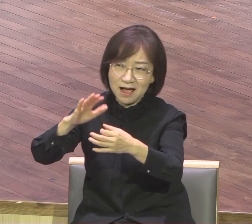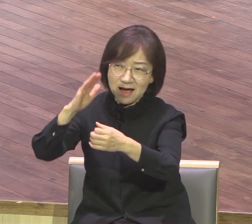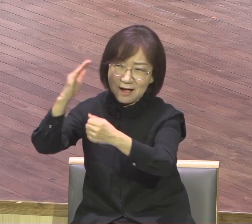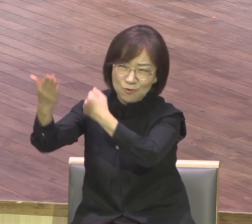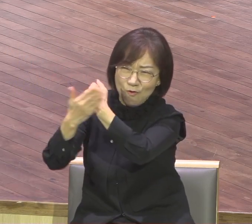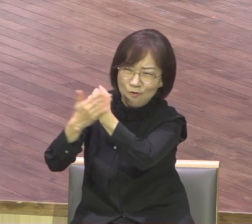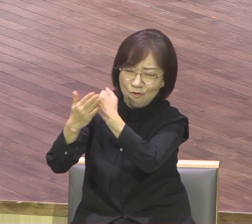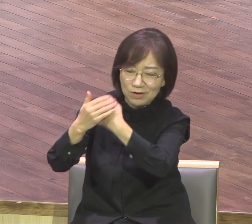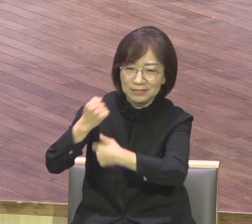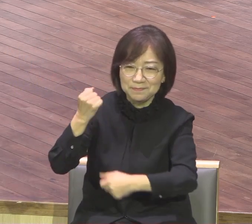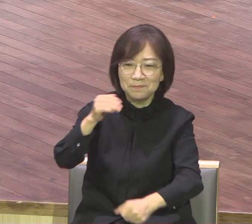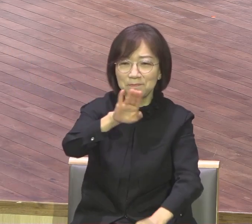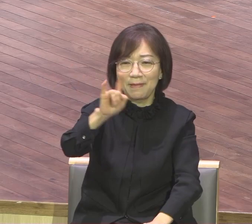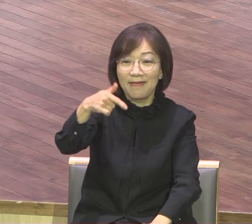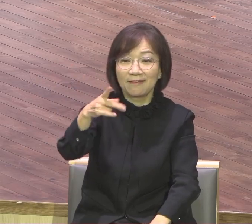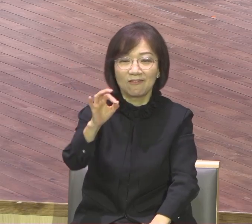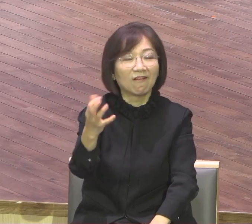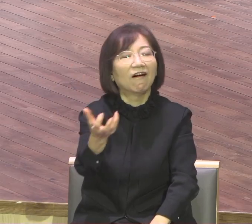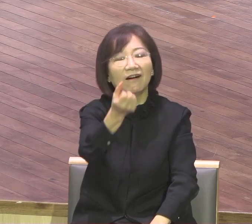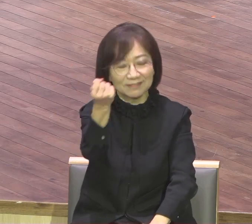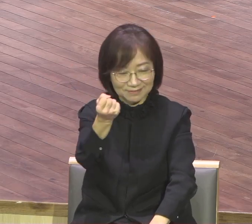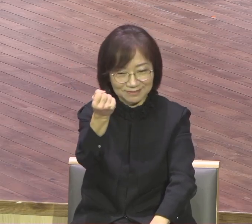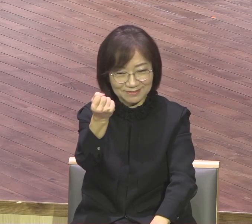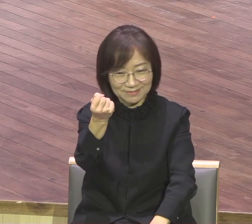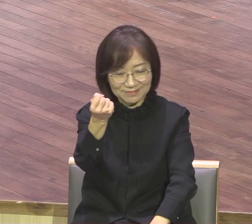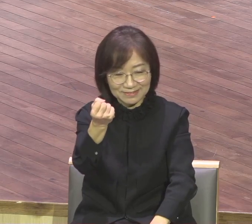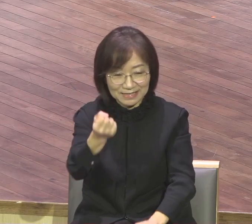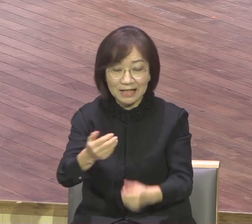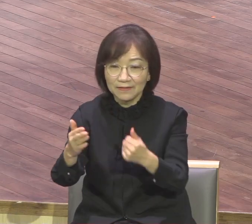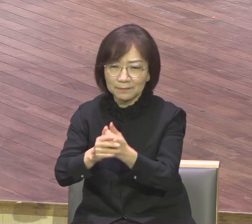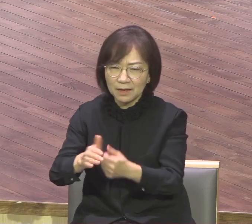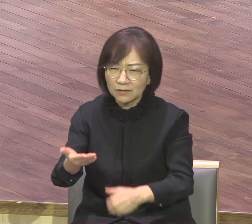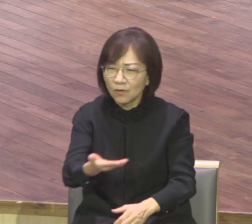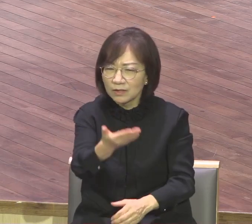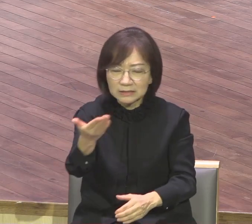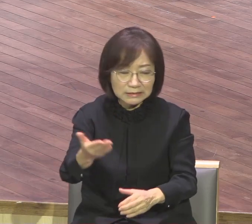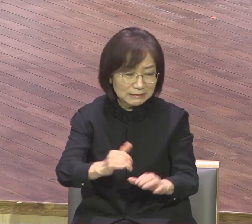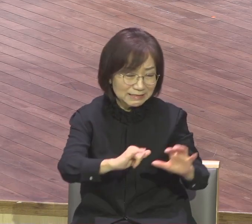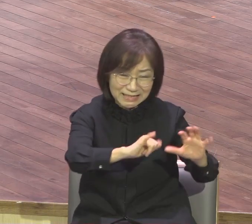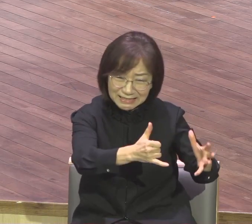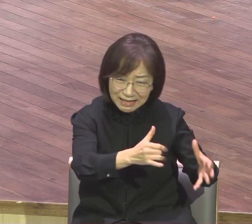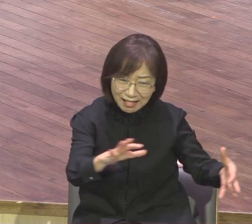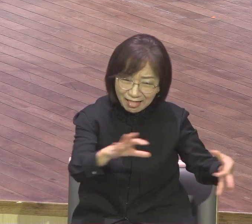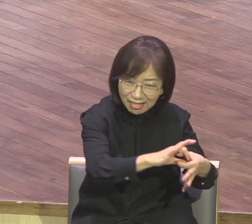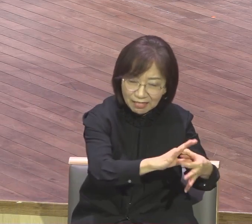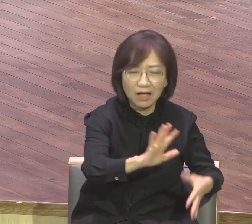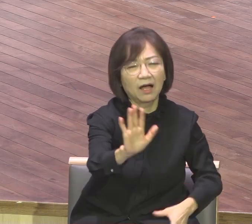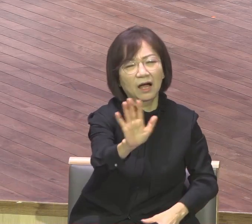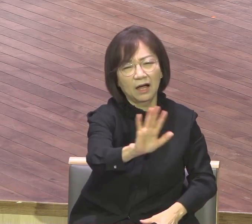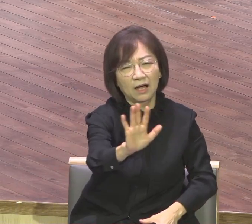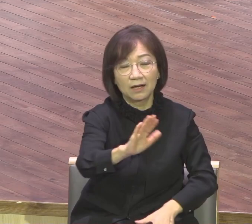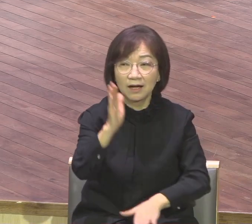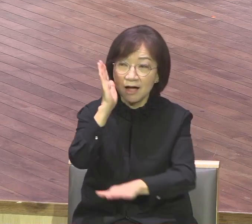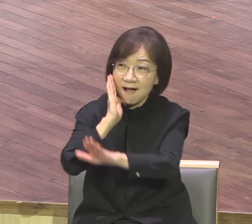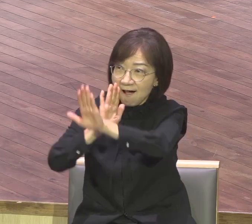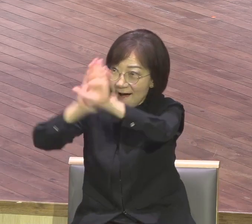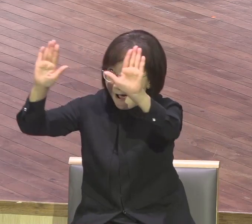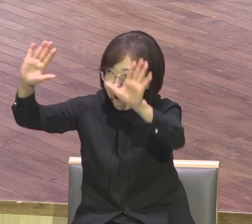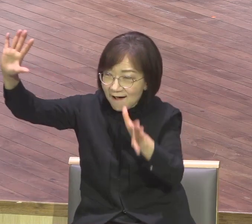quien tiene Jesucristo en sus corazones. 그래서 너희들 땅에 속한 자가 아니고 하늘에 속한